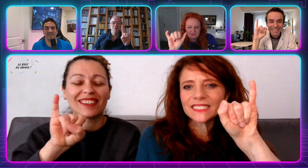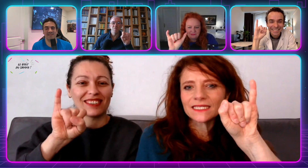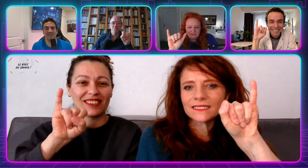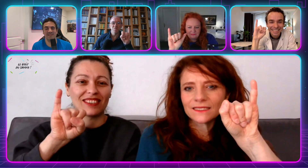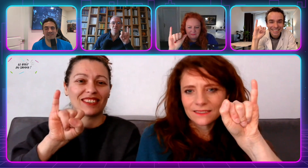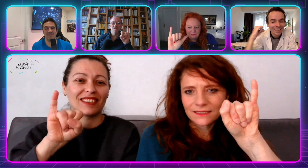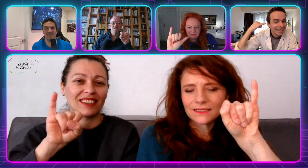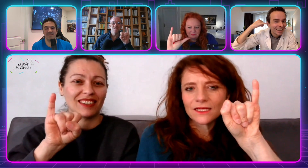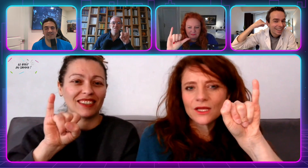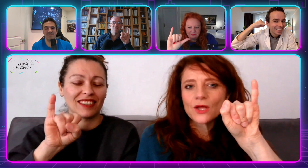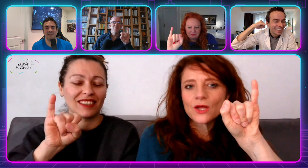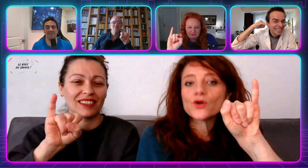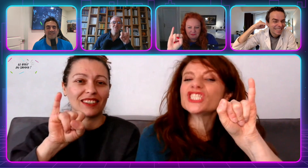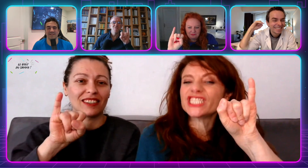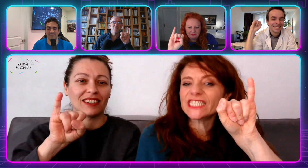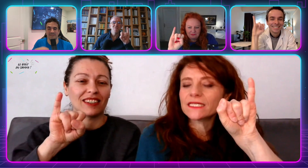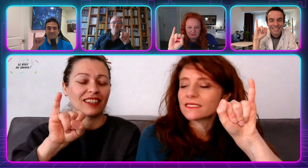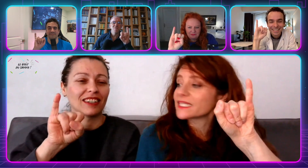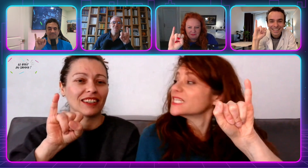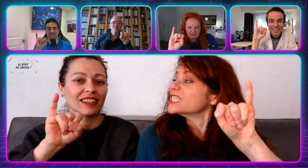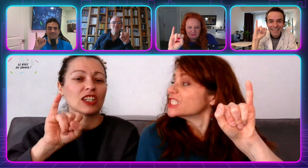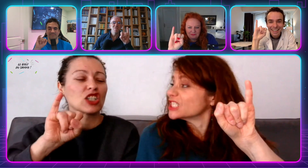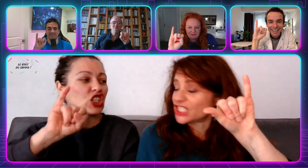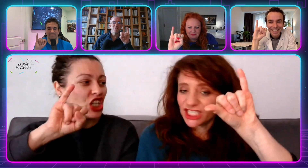I. Celui-là, pardon. Ouais. Le J.